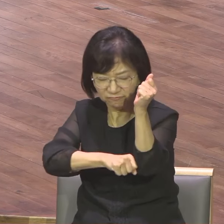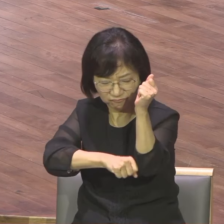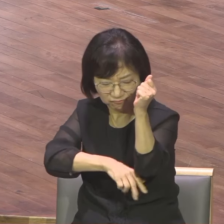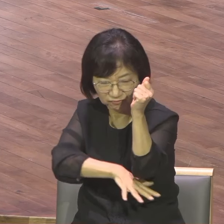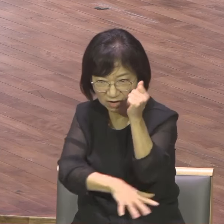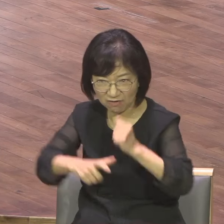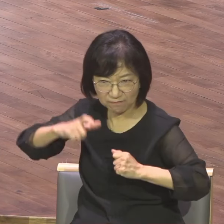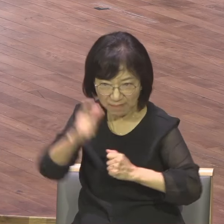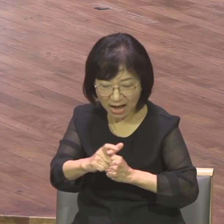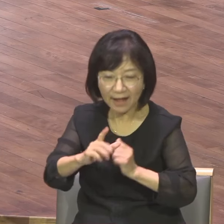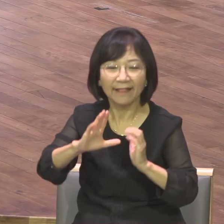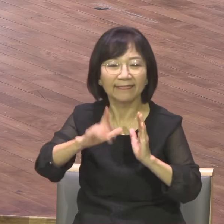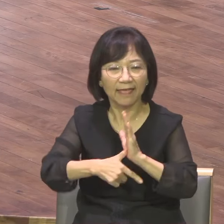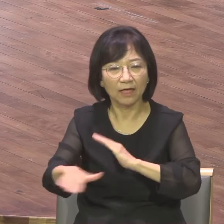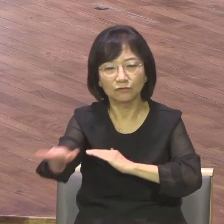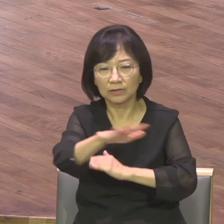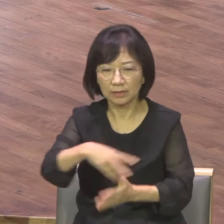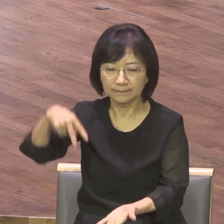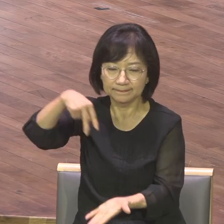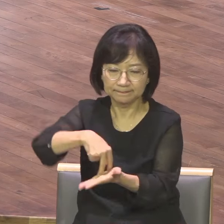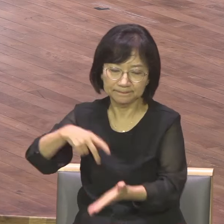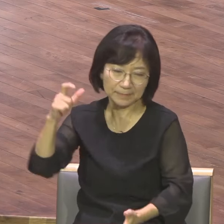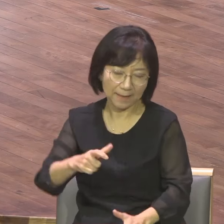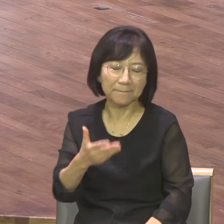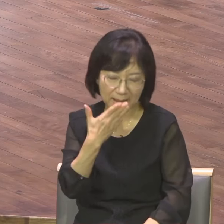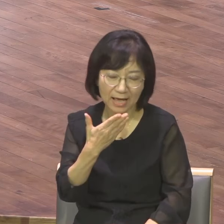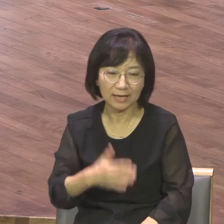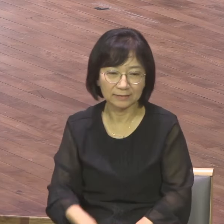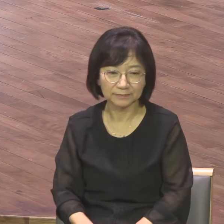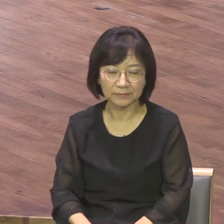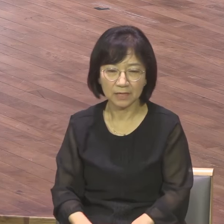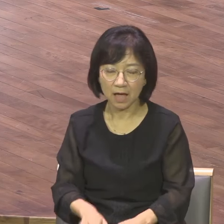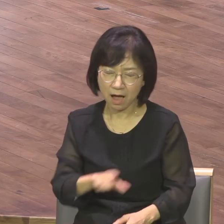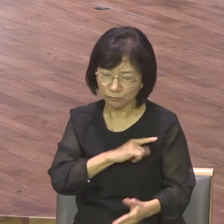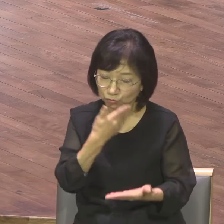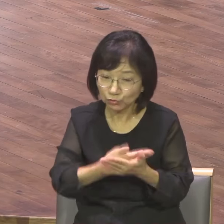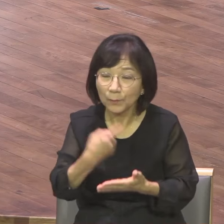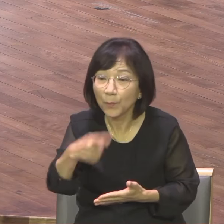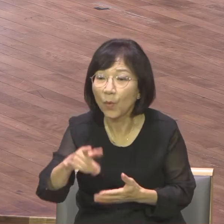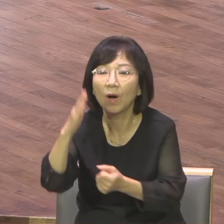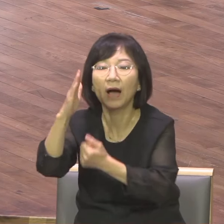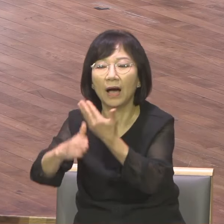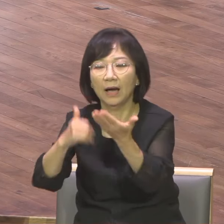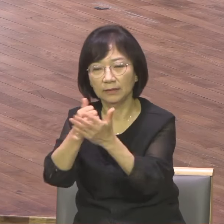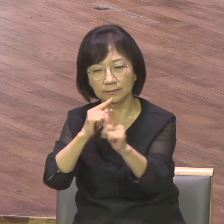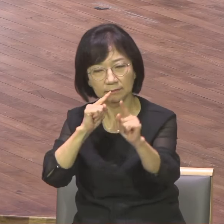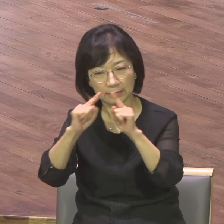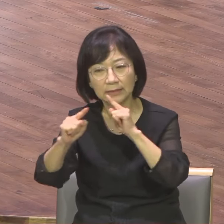우리를 굳게 설 수 있게 만든다. 말씀, 말씀.